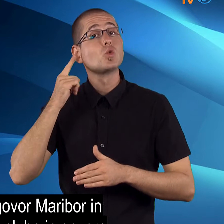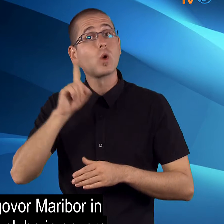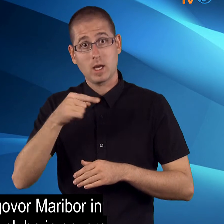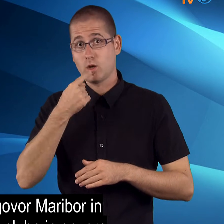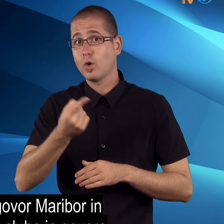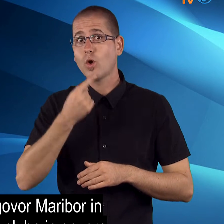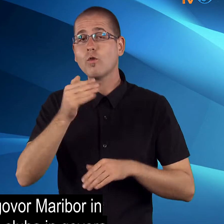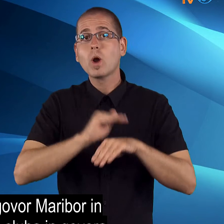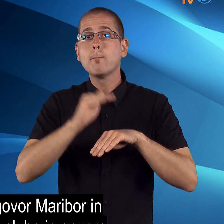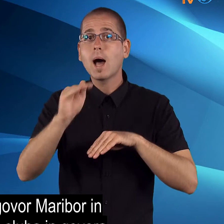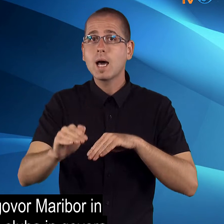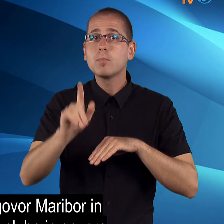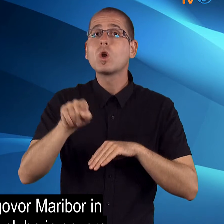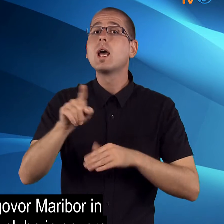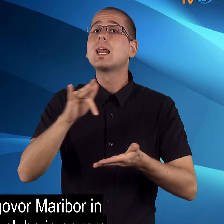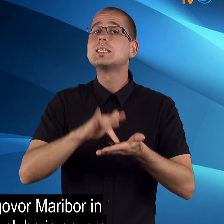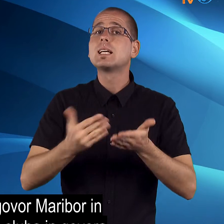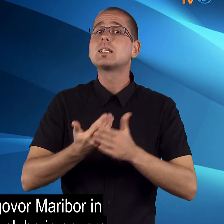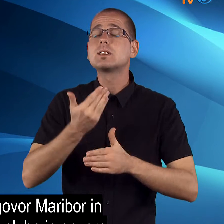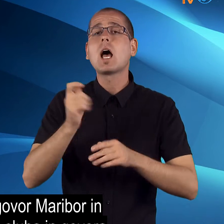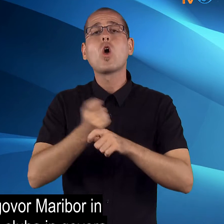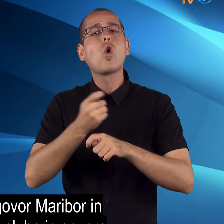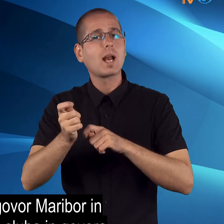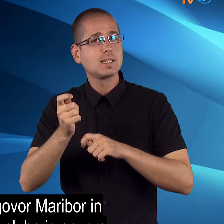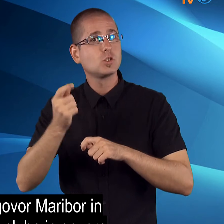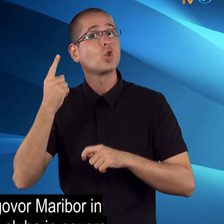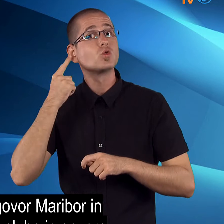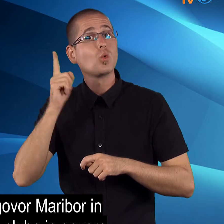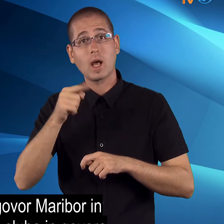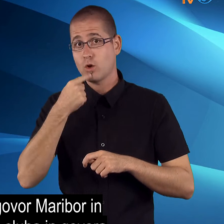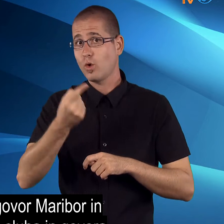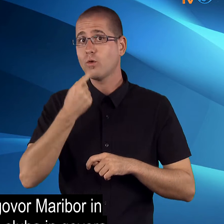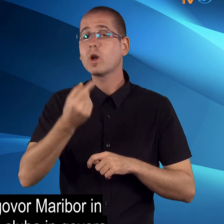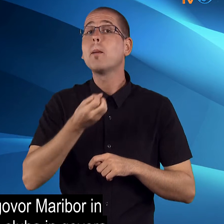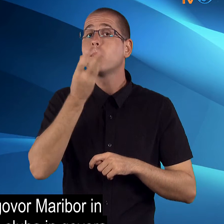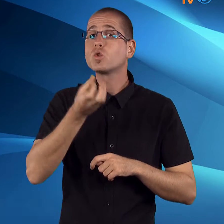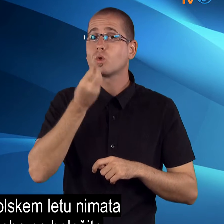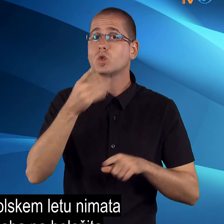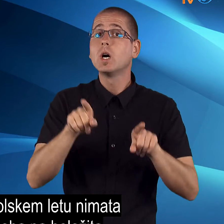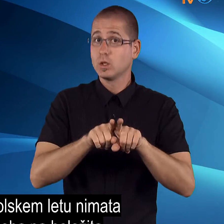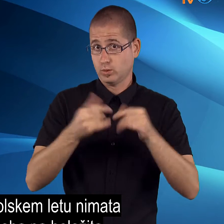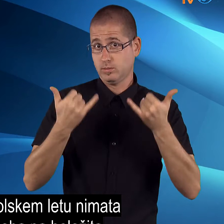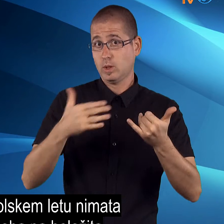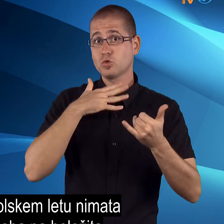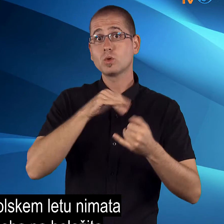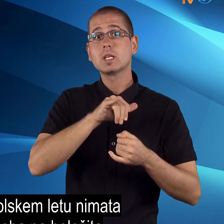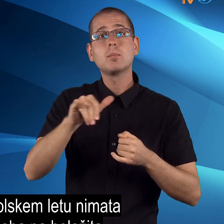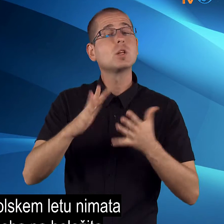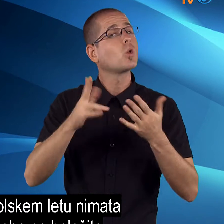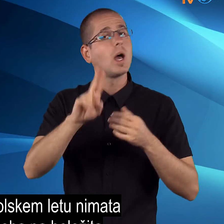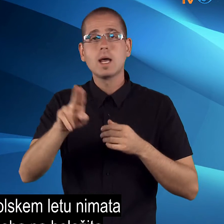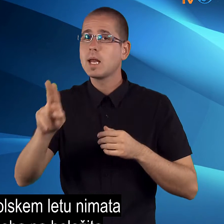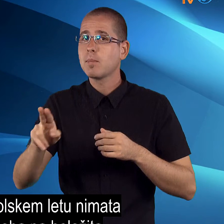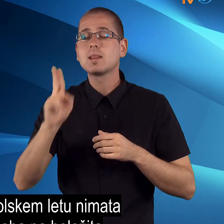Center za sluh in govor Maribor in Center za korekcijo sluha in govora Portorož tudi v tem šolskem